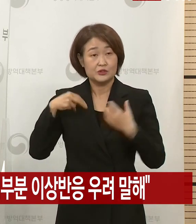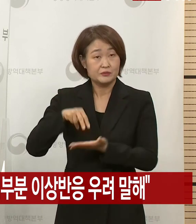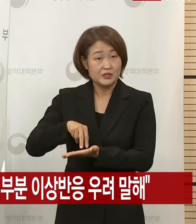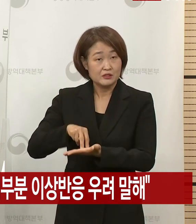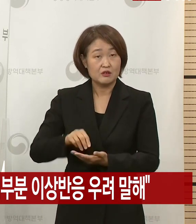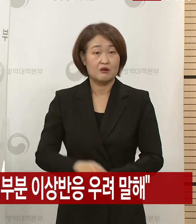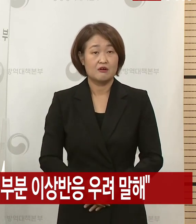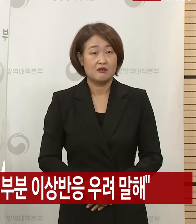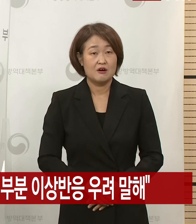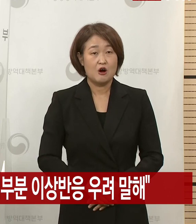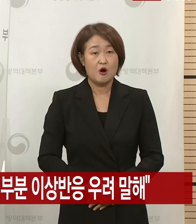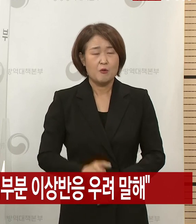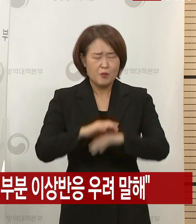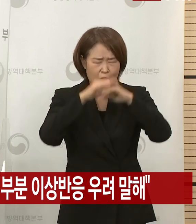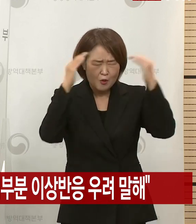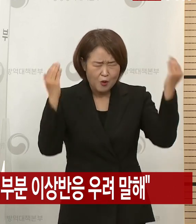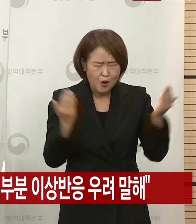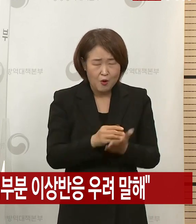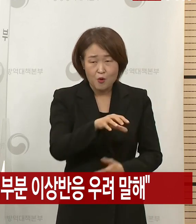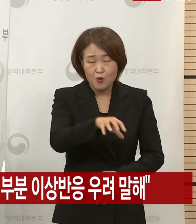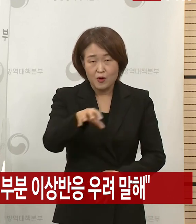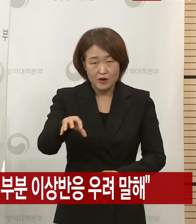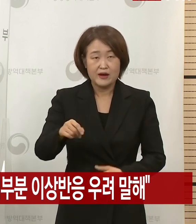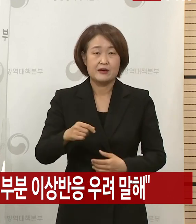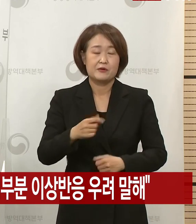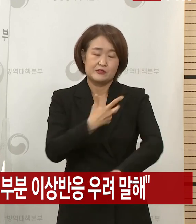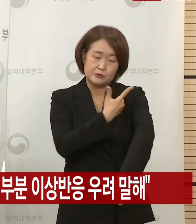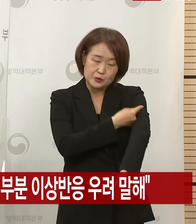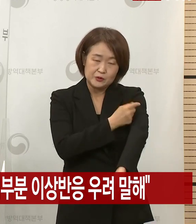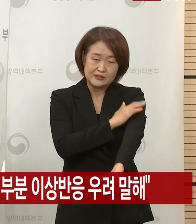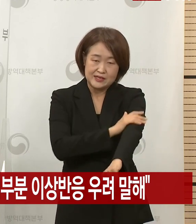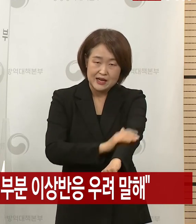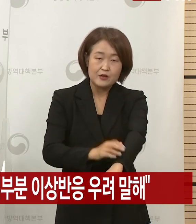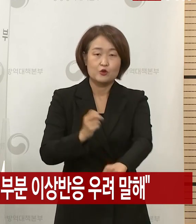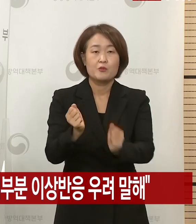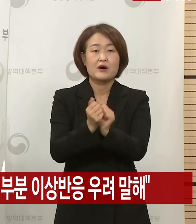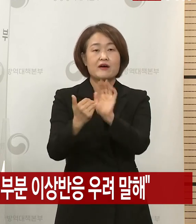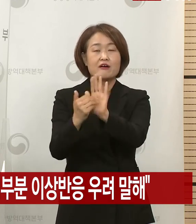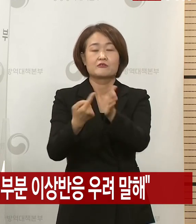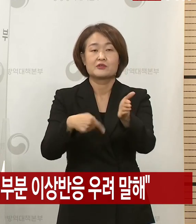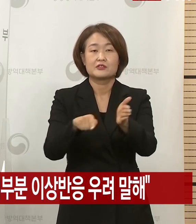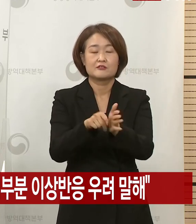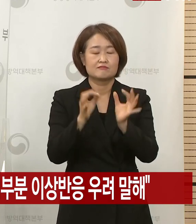모든 역량을 기울여 안전한 예방접종과 방역관리에 최선을 다하겠습니다.